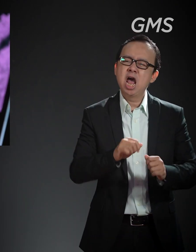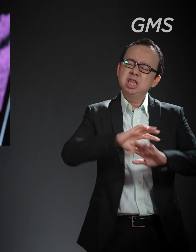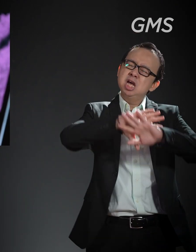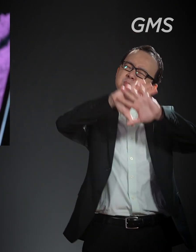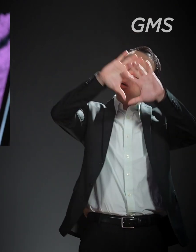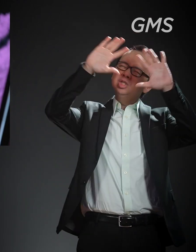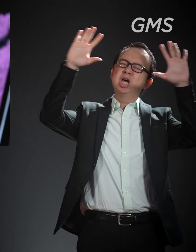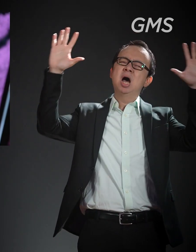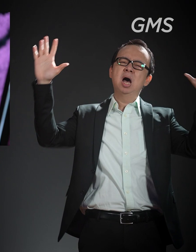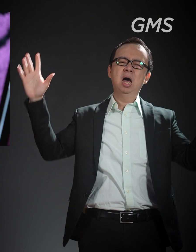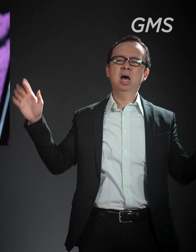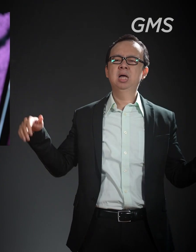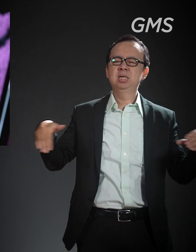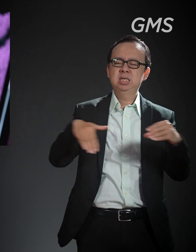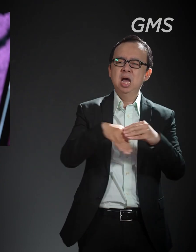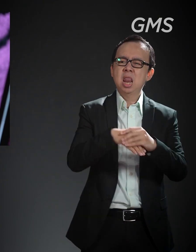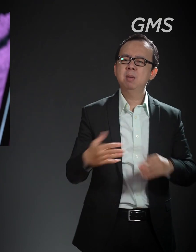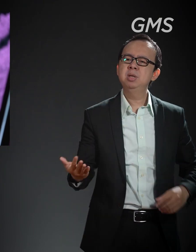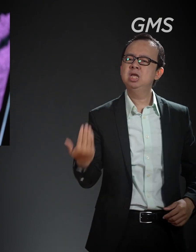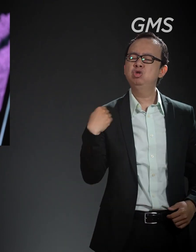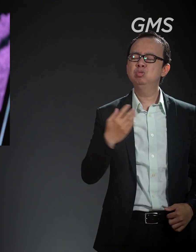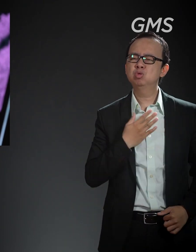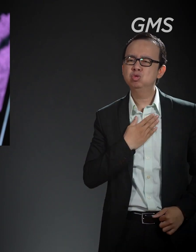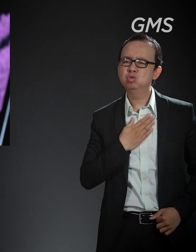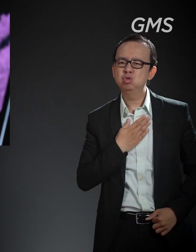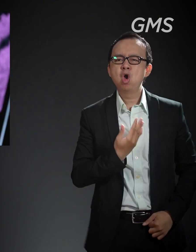dalam hidupku,